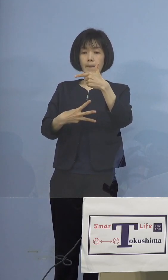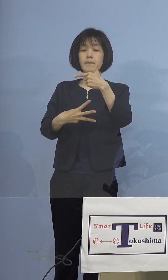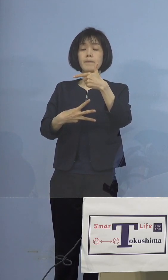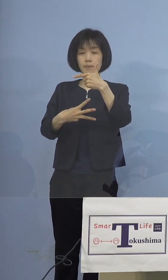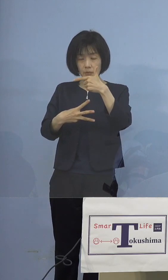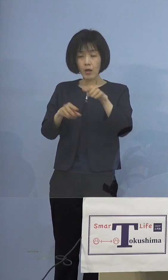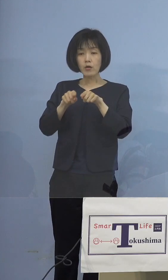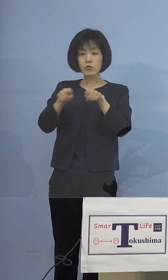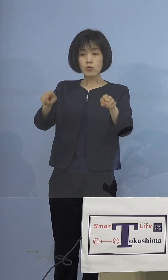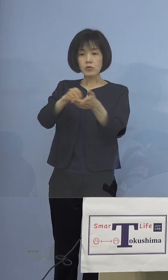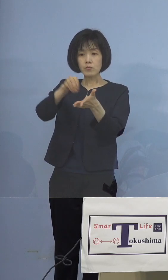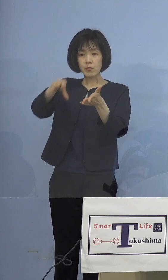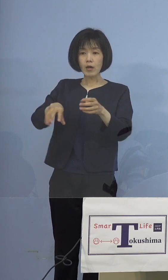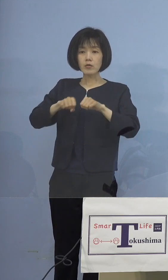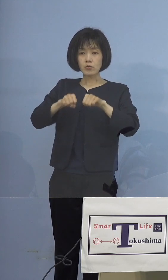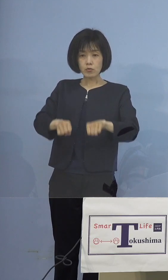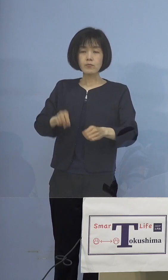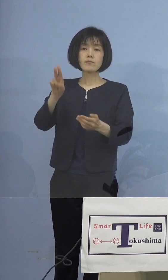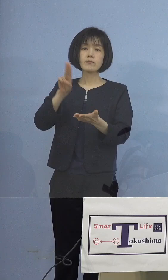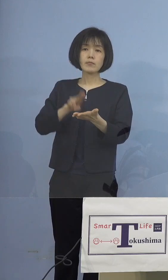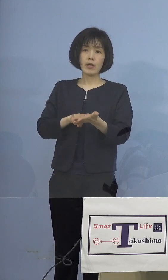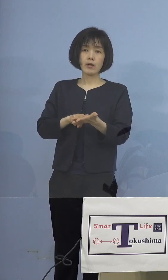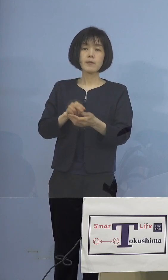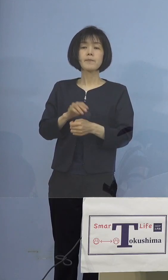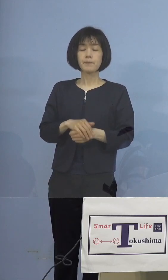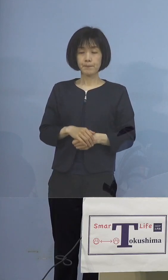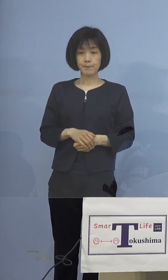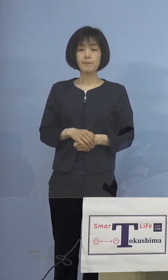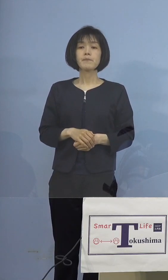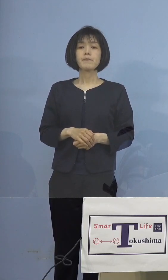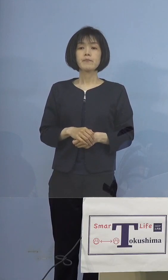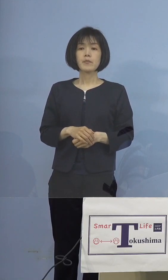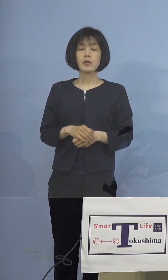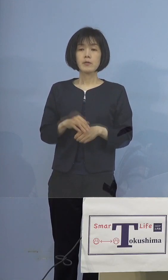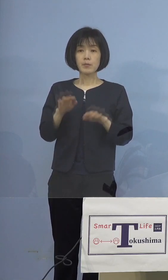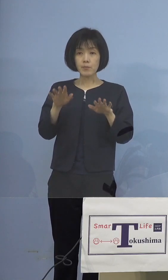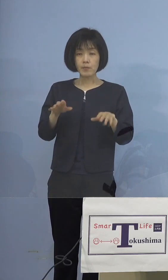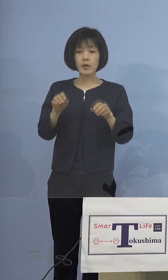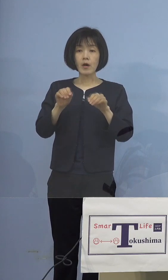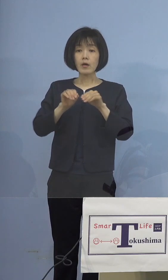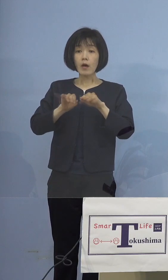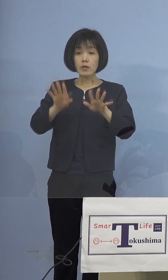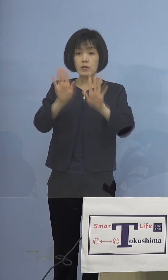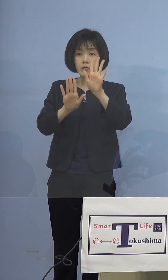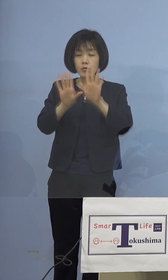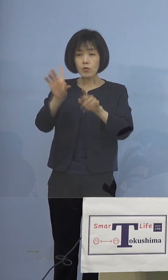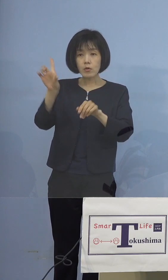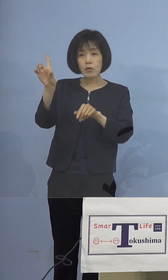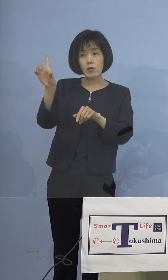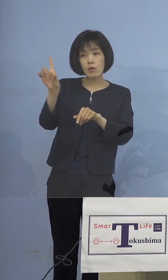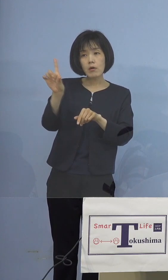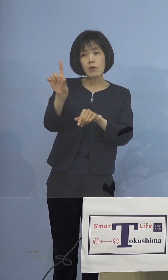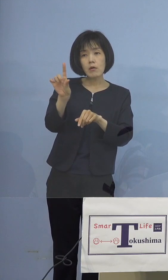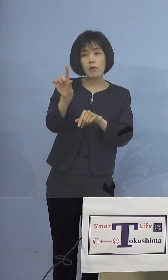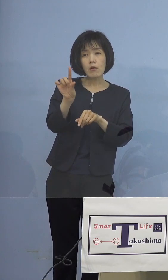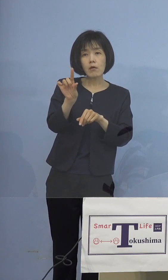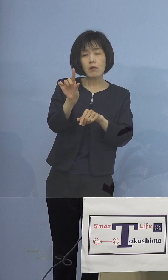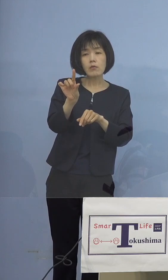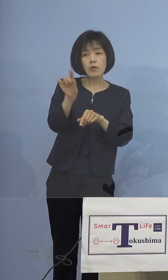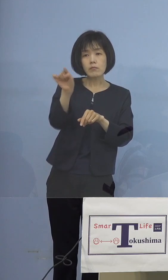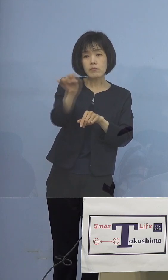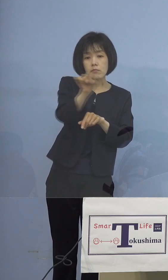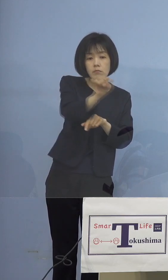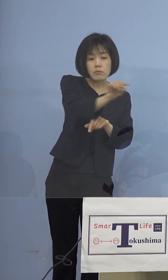が決定されました。このように感染状況が一定程度完全されている地域もございます